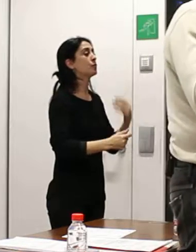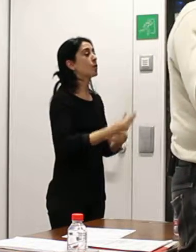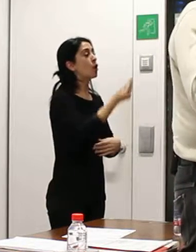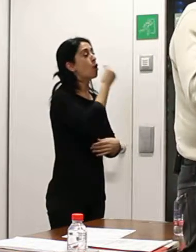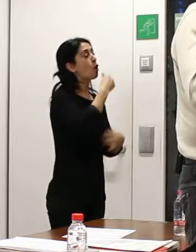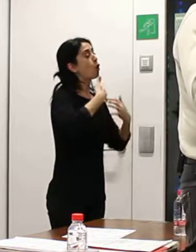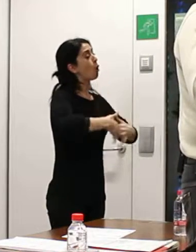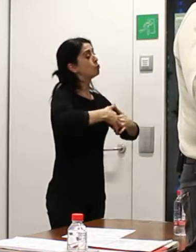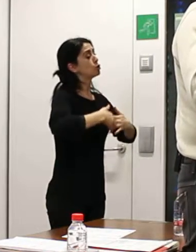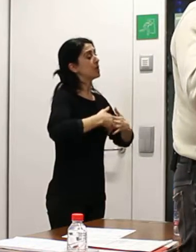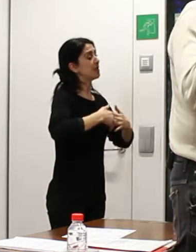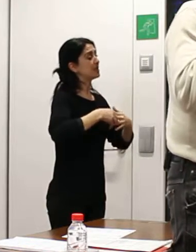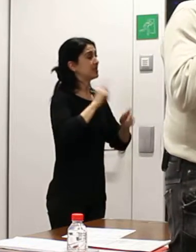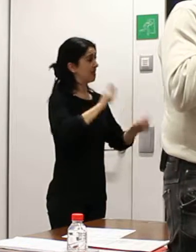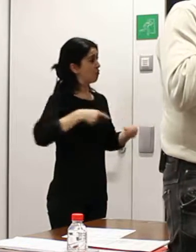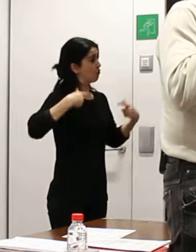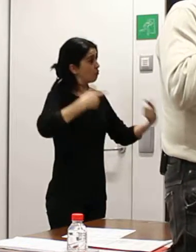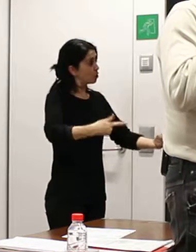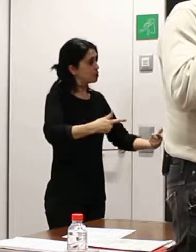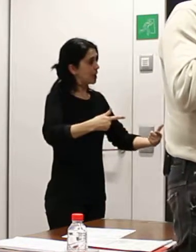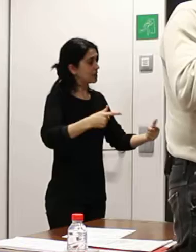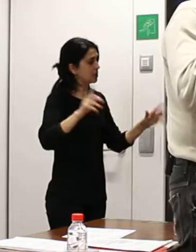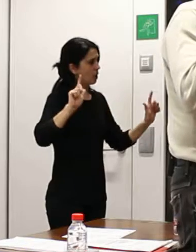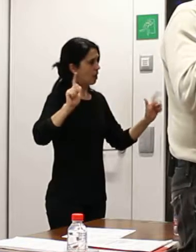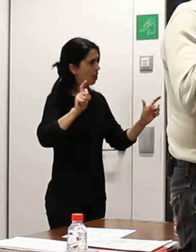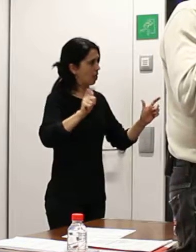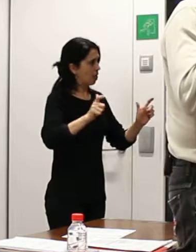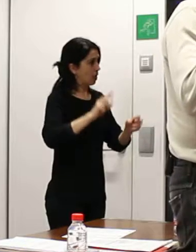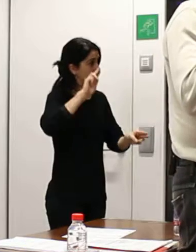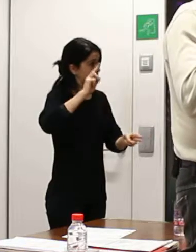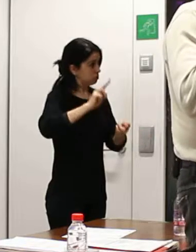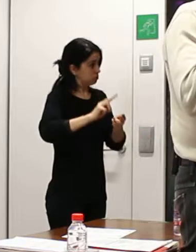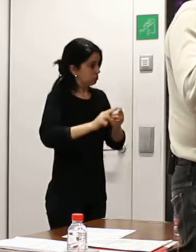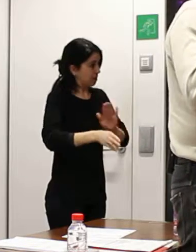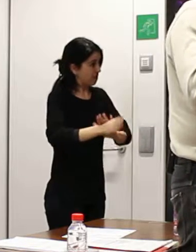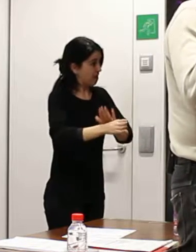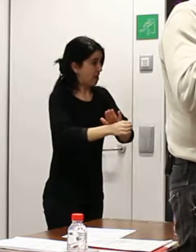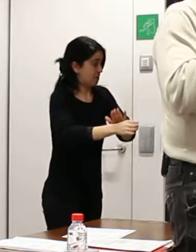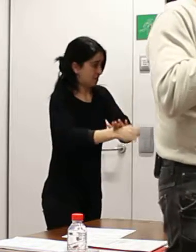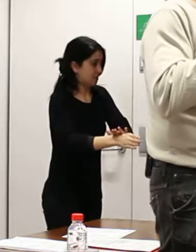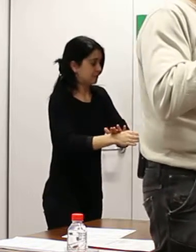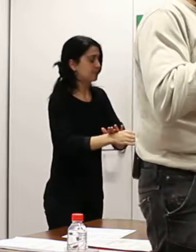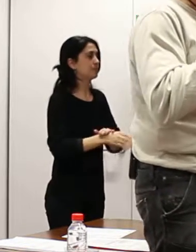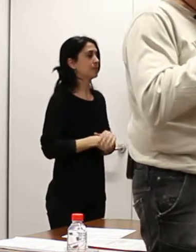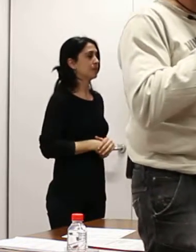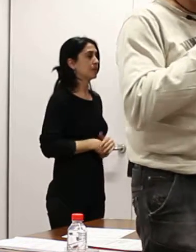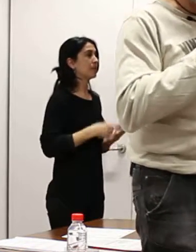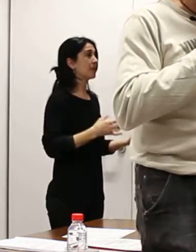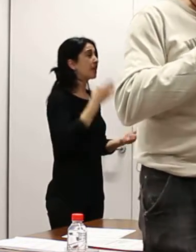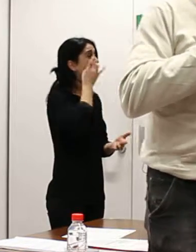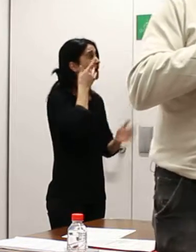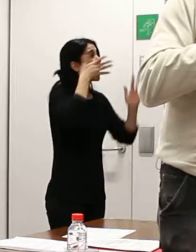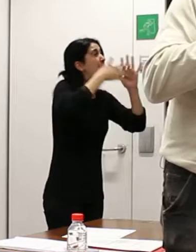permitido llegar hasta donde estamos. Pero no tengo el suficiente tiempo, al menos más de una hora, para